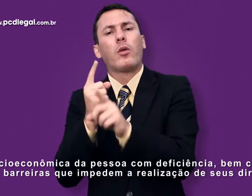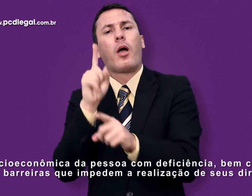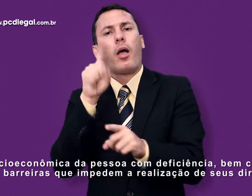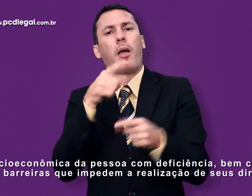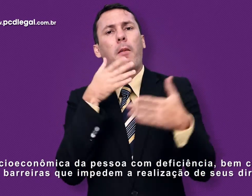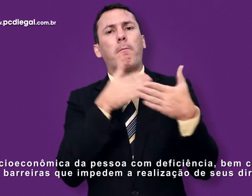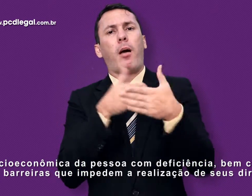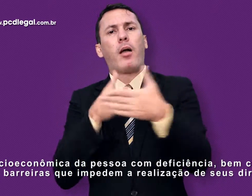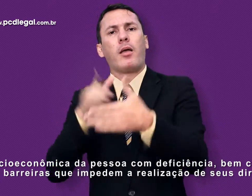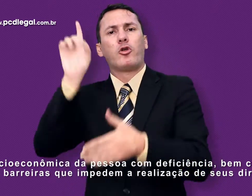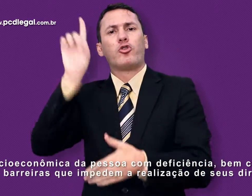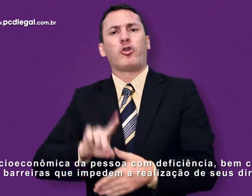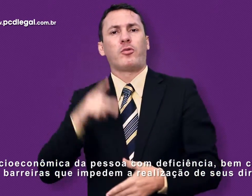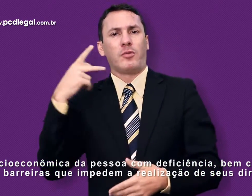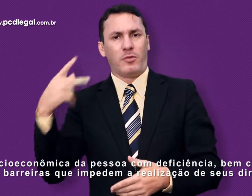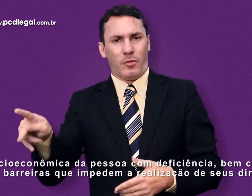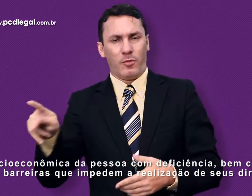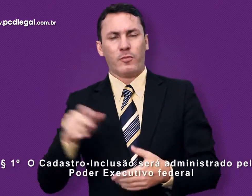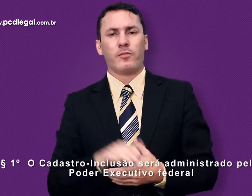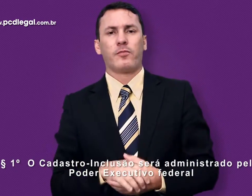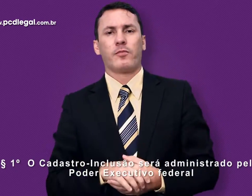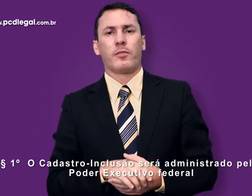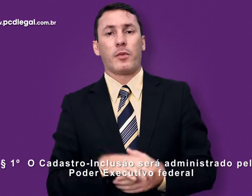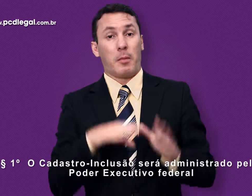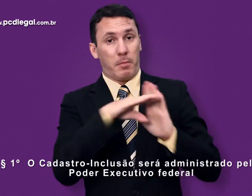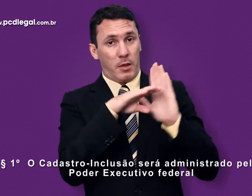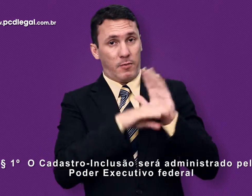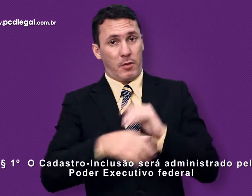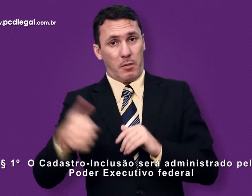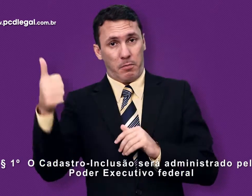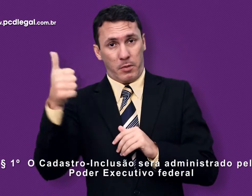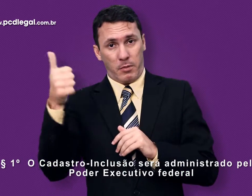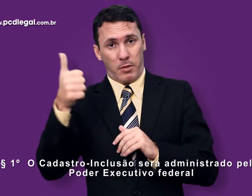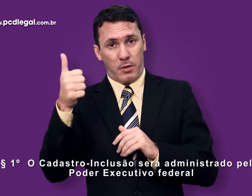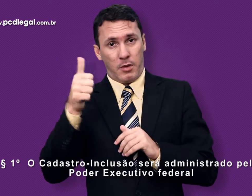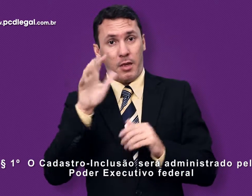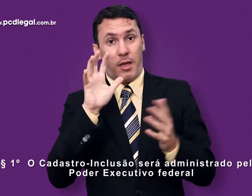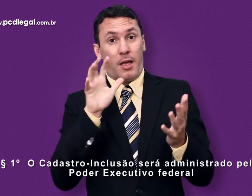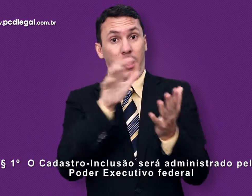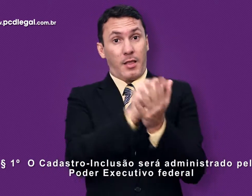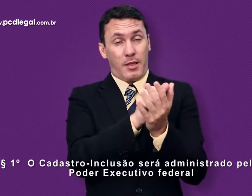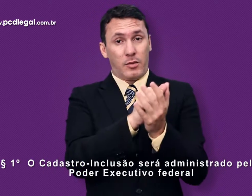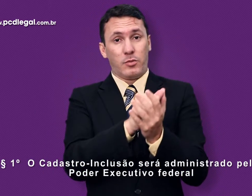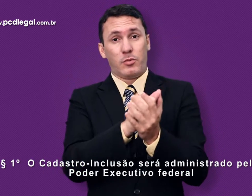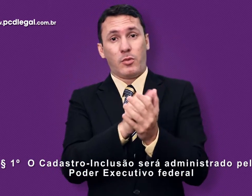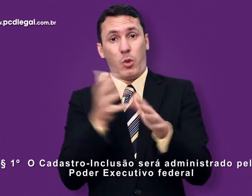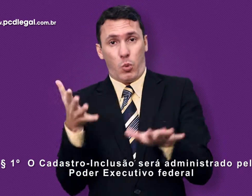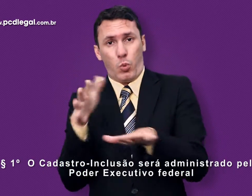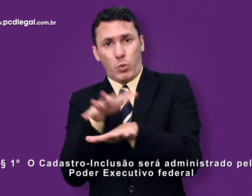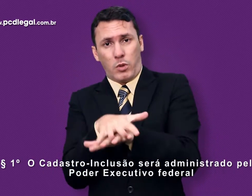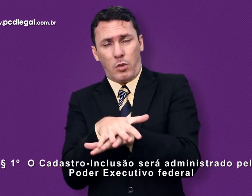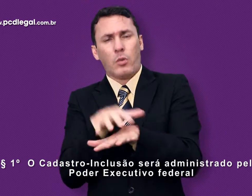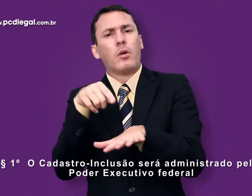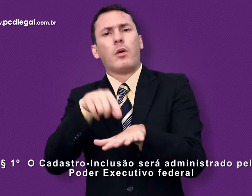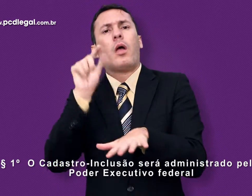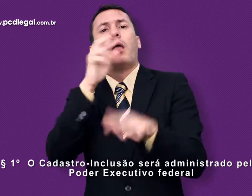impedem a realização de seus direitos. Parágrafo 1º. O Cadastro Inclusão será administrado pelo